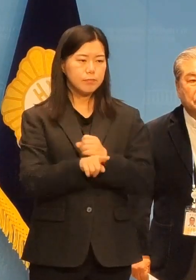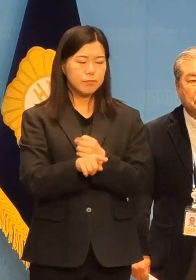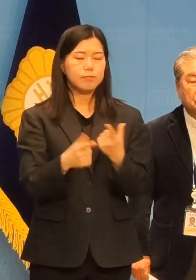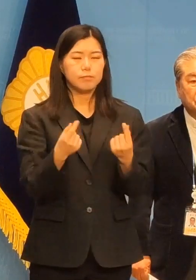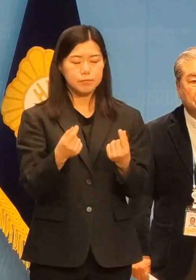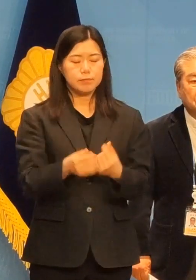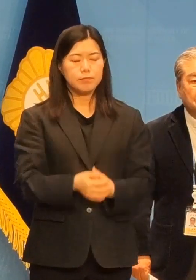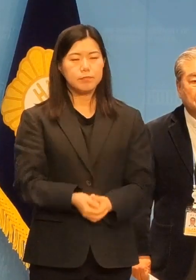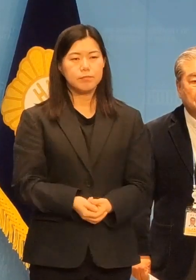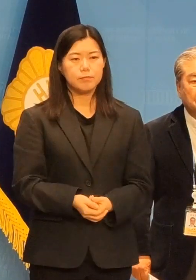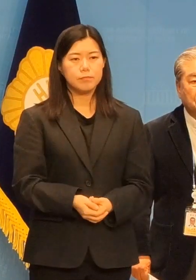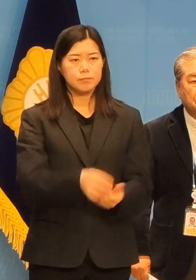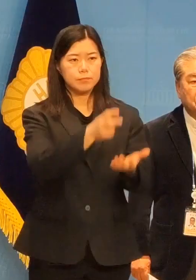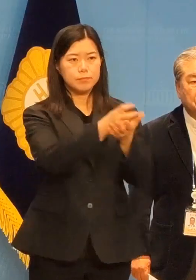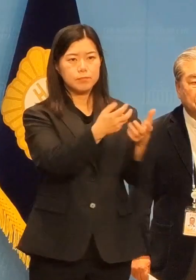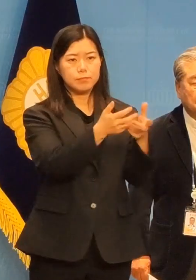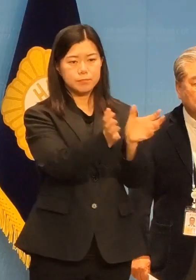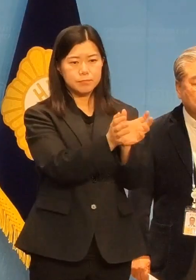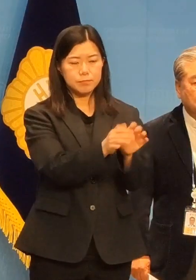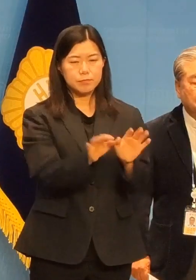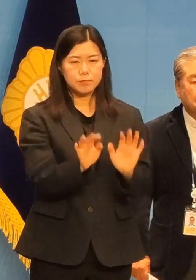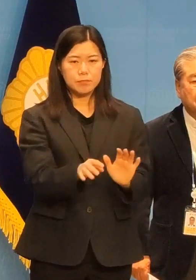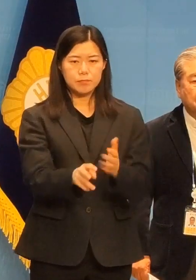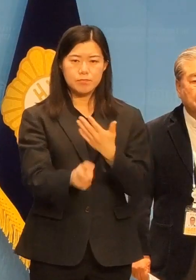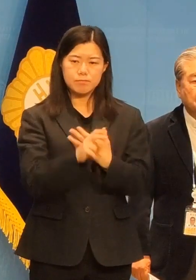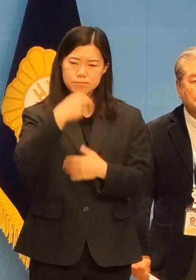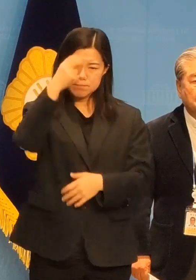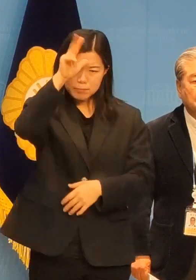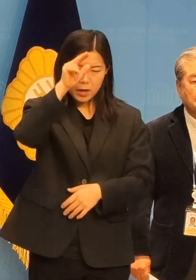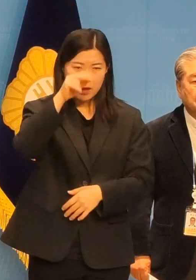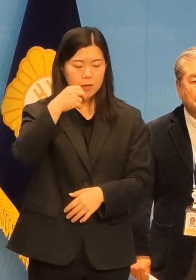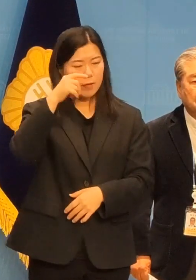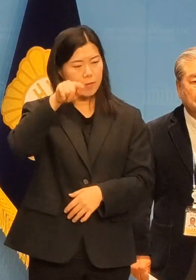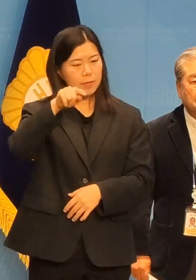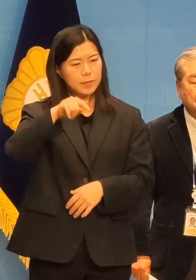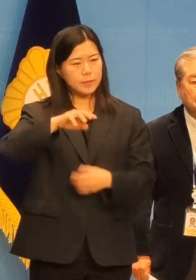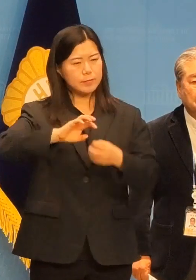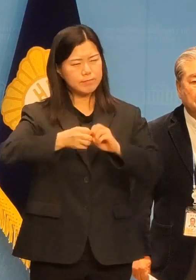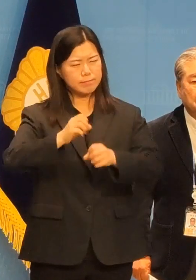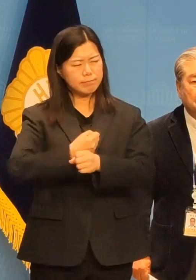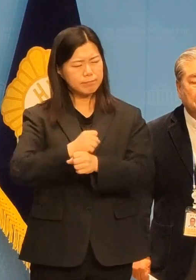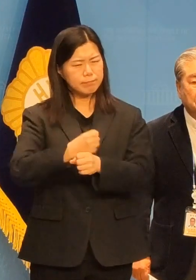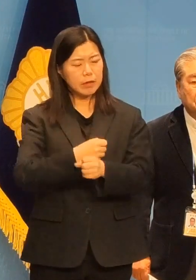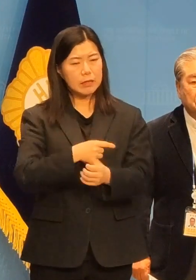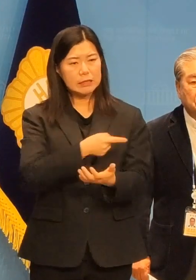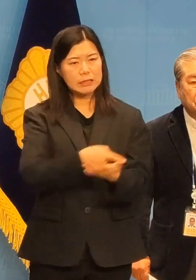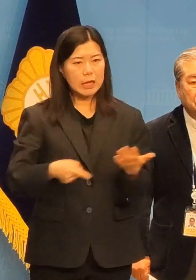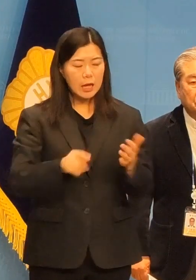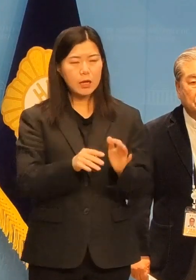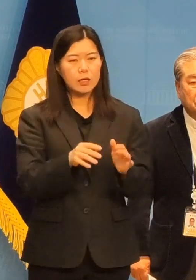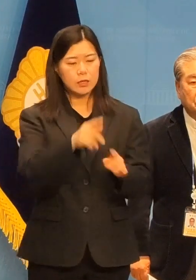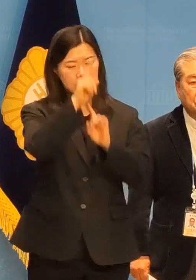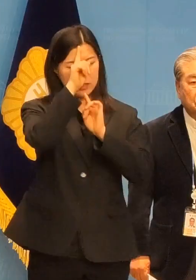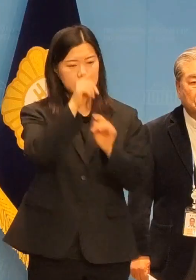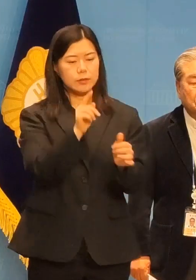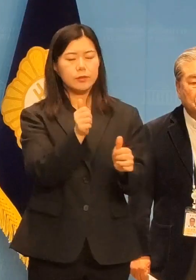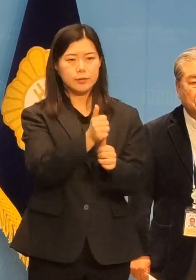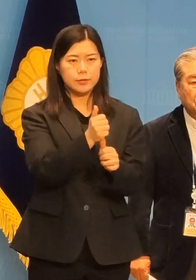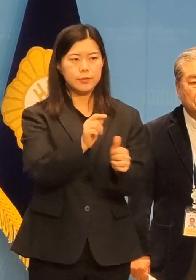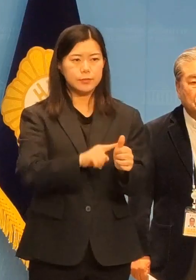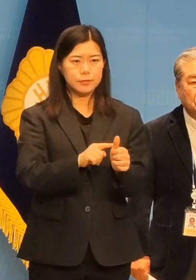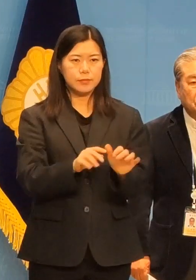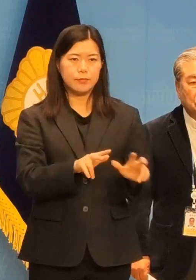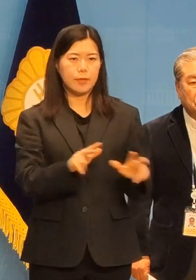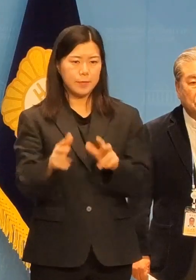생각합니다. 법무부는 위법 수사로서 정치검찰의 정치 공작에 희생된 이하영 부지사를